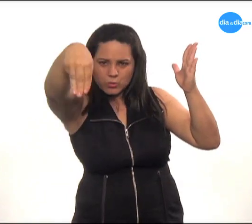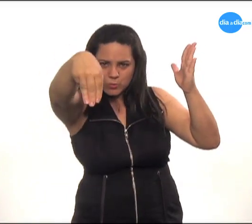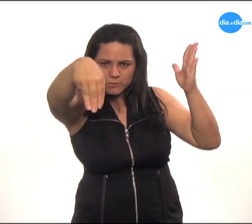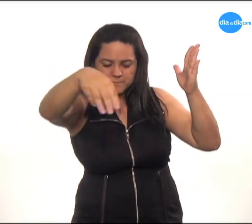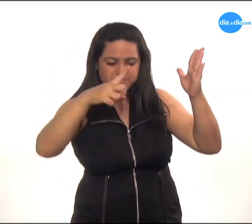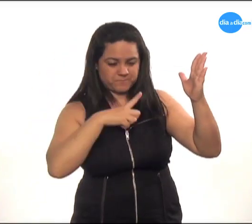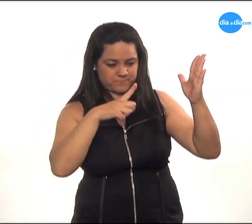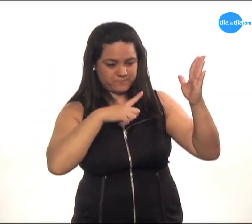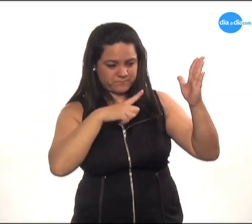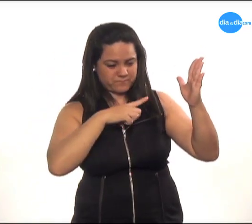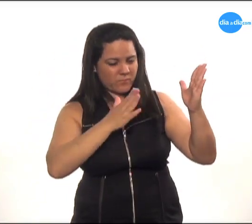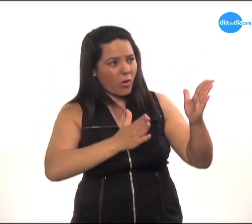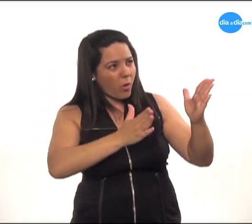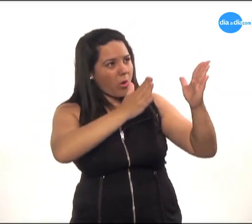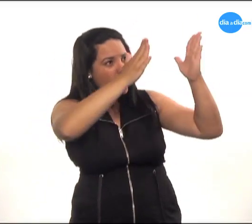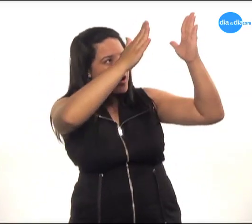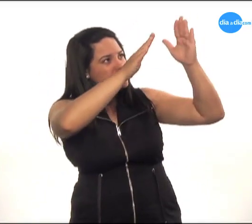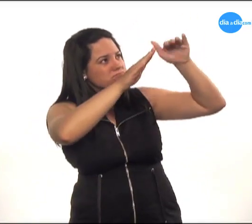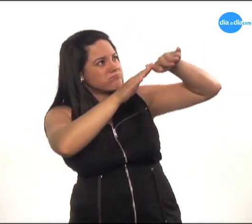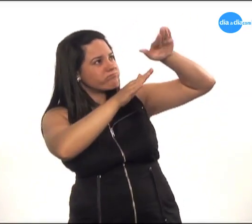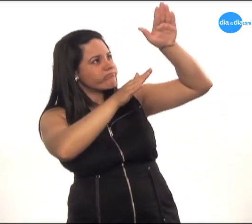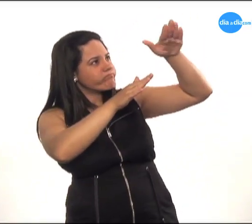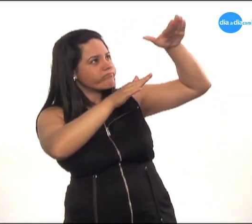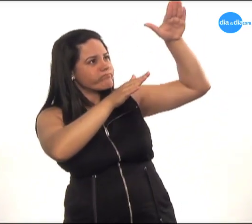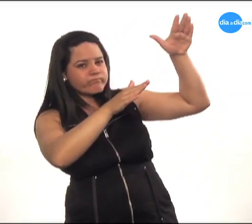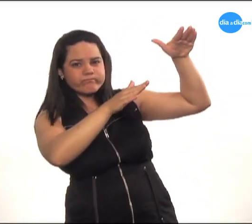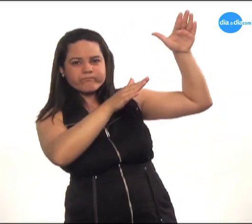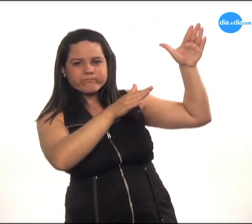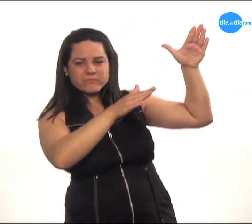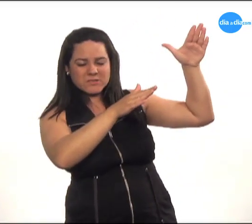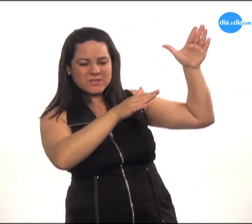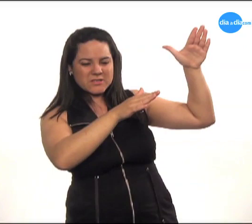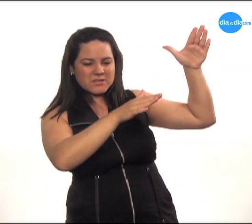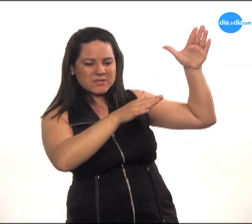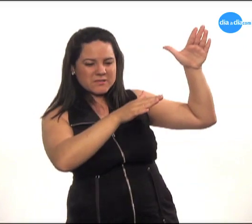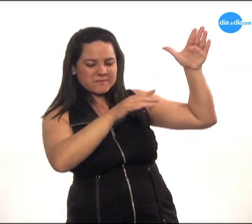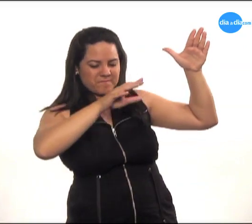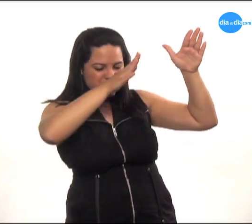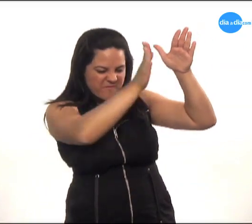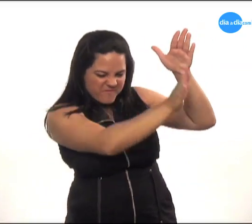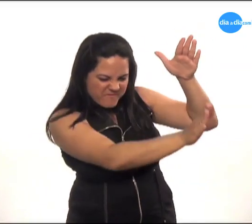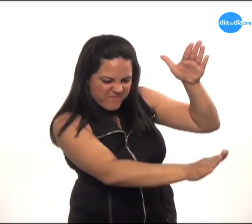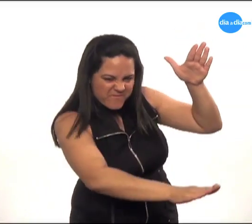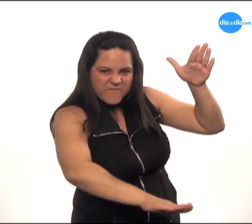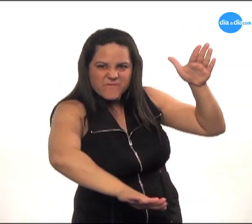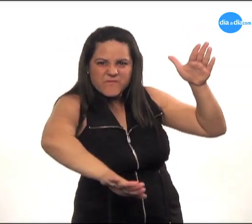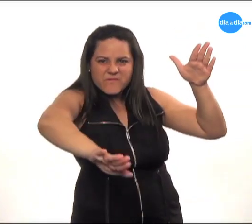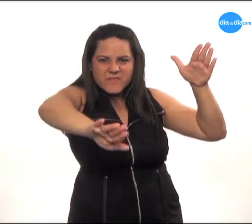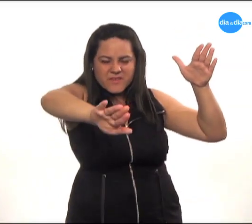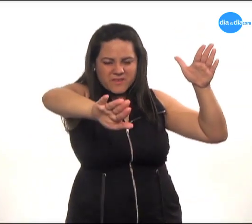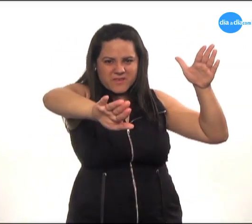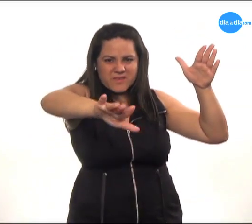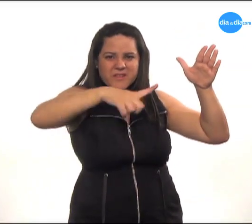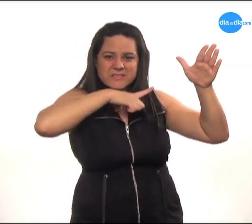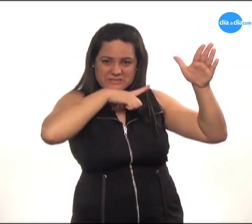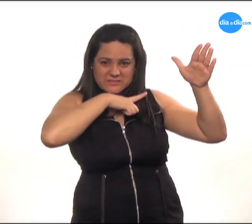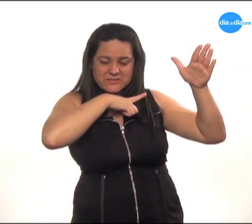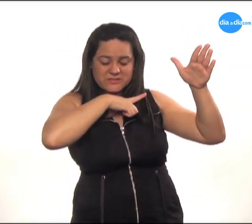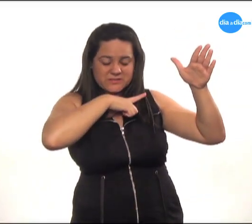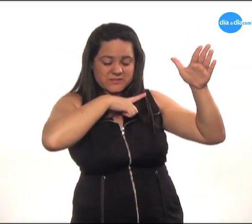a torre ficava no topo de uma colina, e o vale lá no fundo. E aquela escarpa